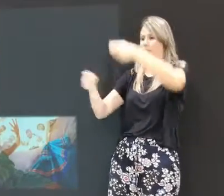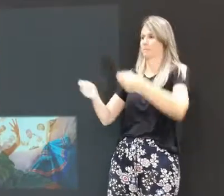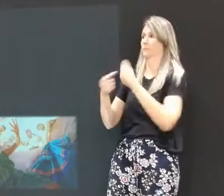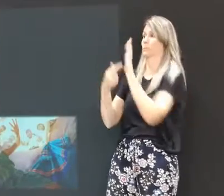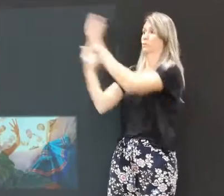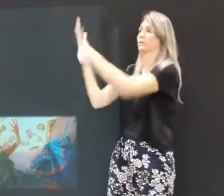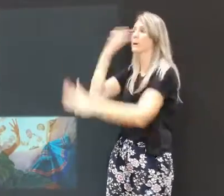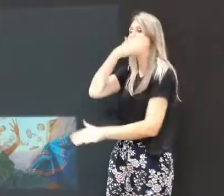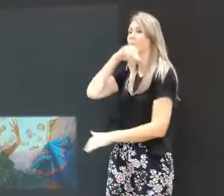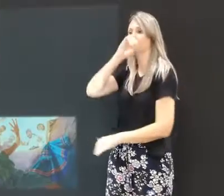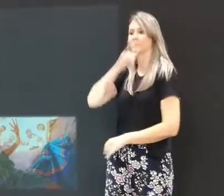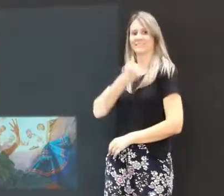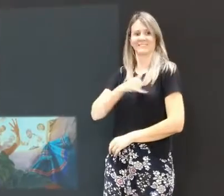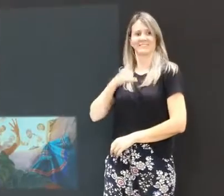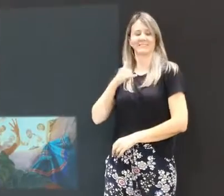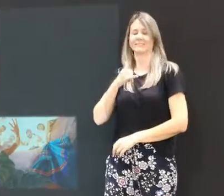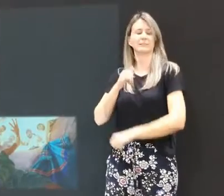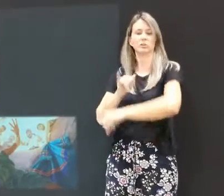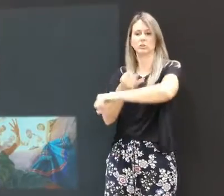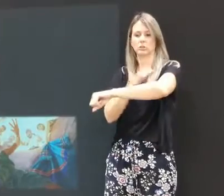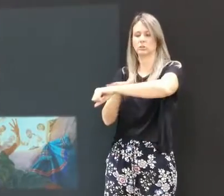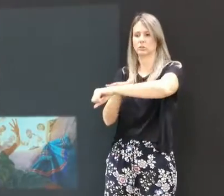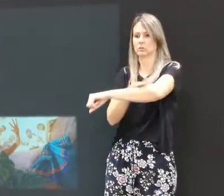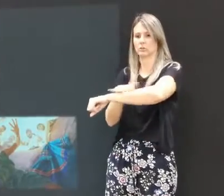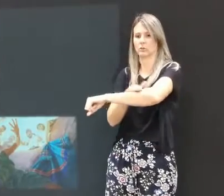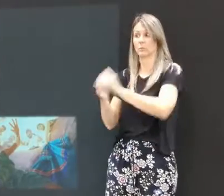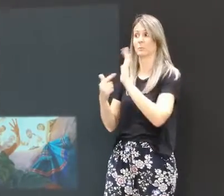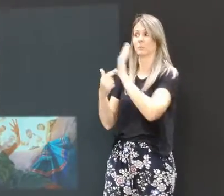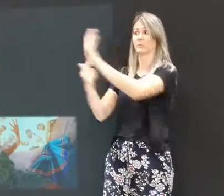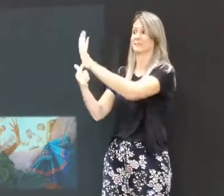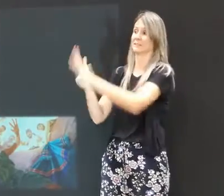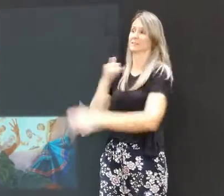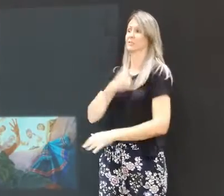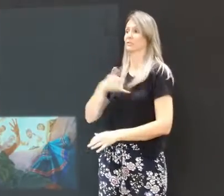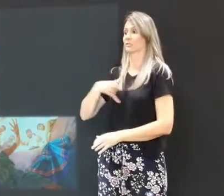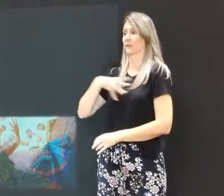para fazer como se o irmão tivesse morrido, que José tivesse morrido, para mostrar para o pai.